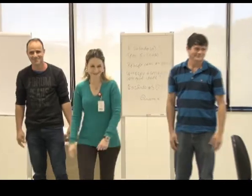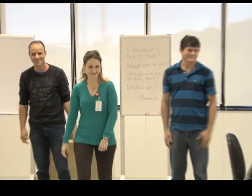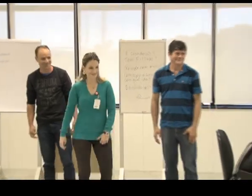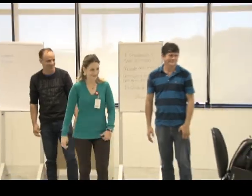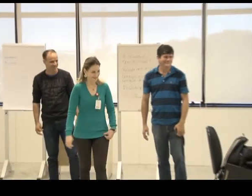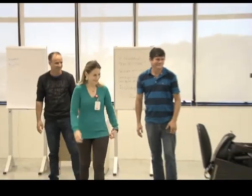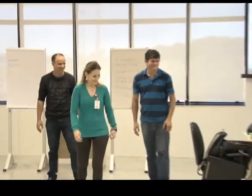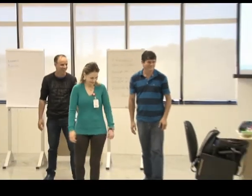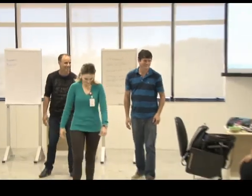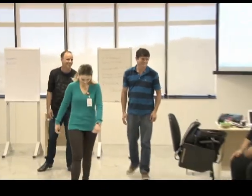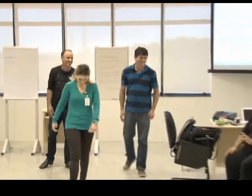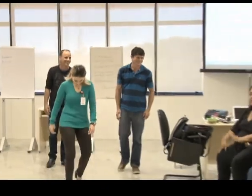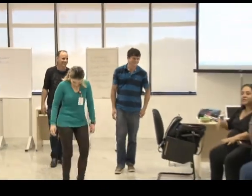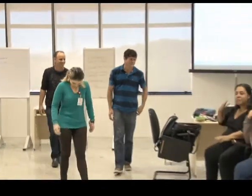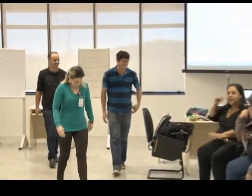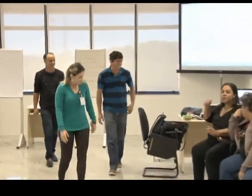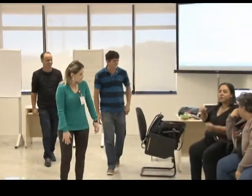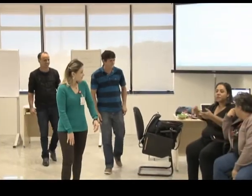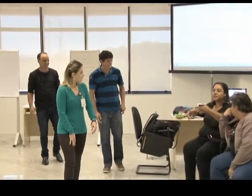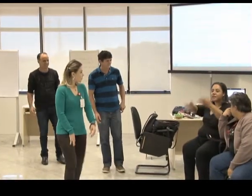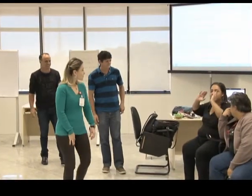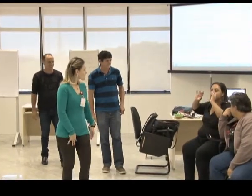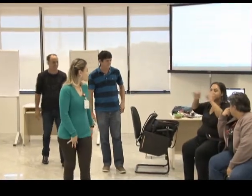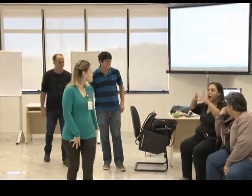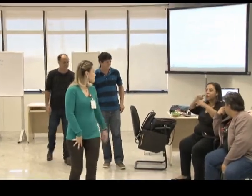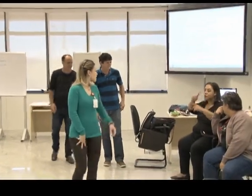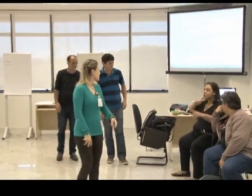Moto Capital. Vocês sabiam que tinha um stand só com surdos?